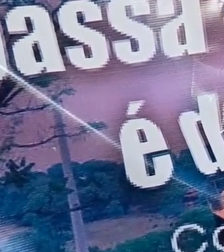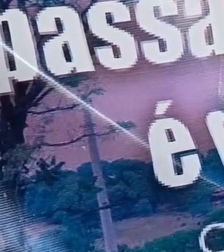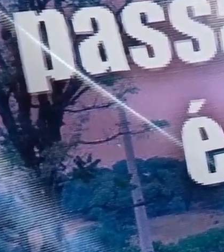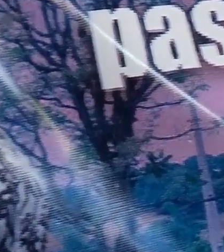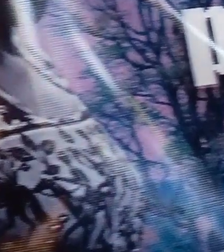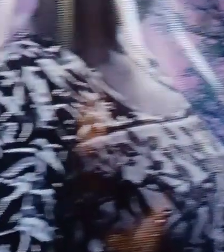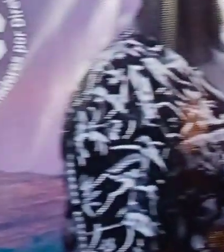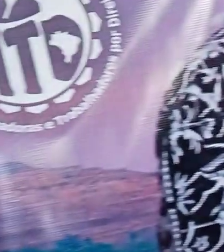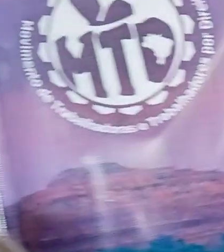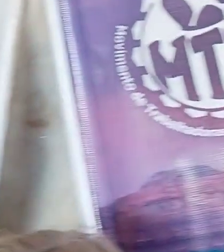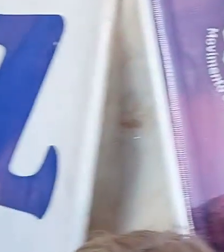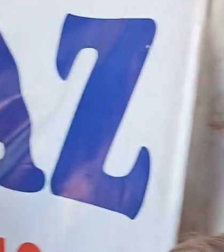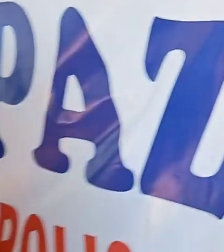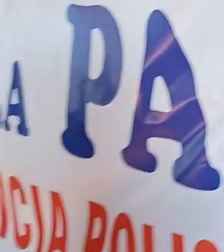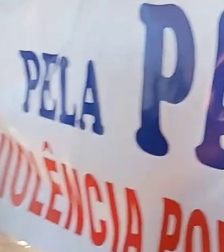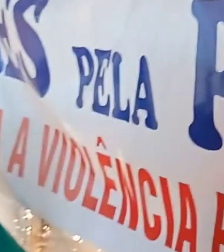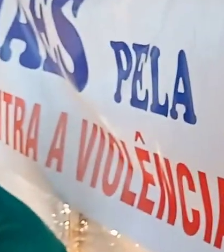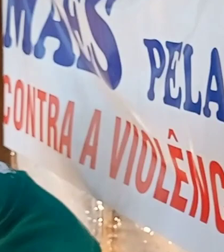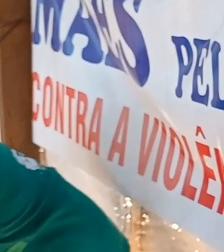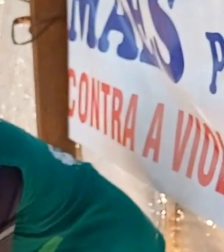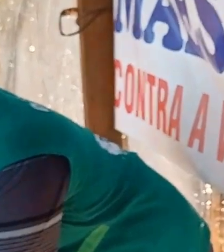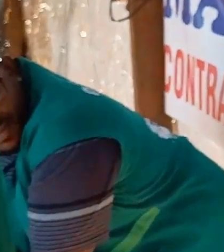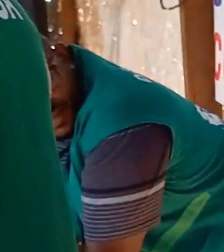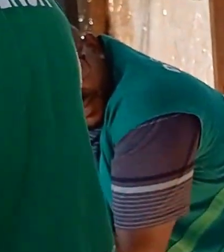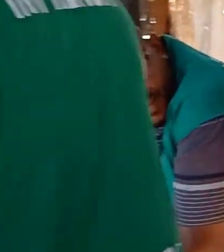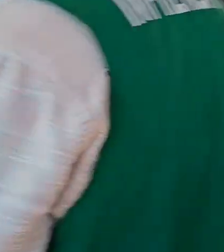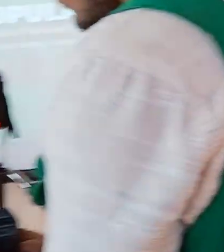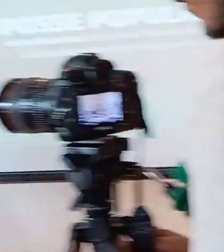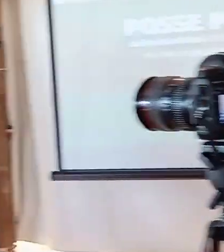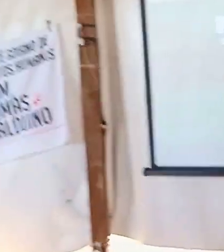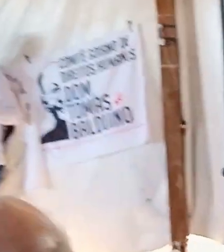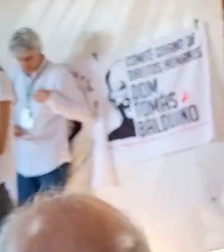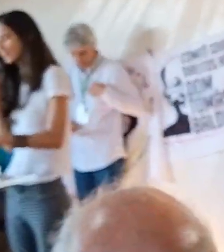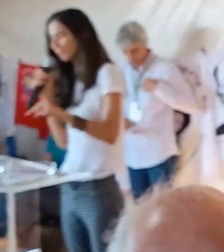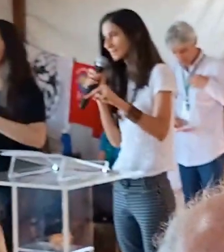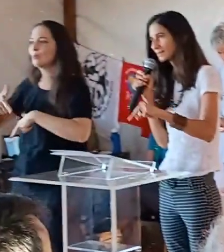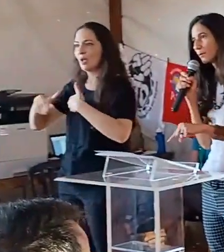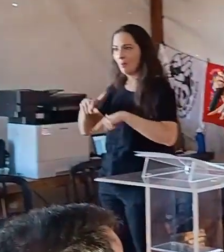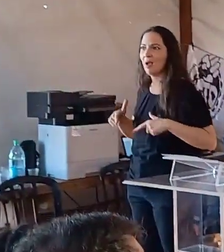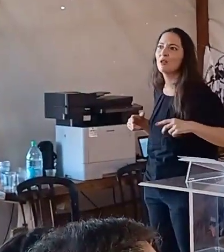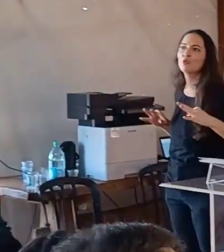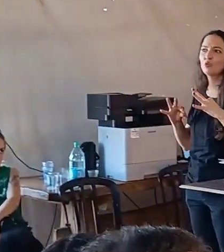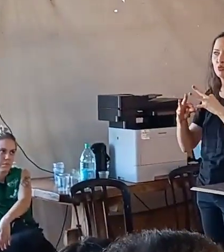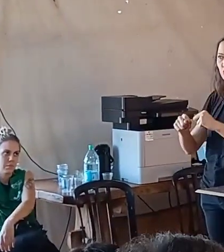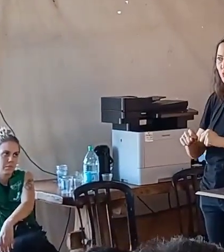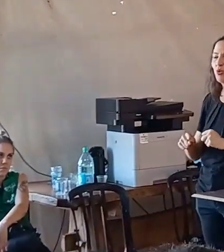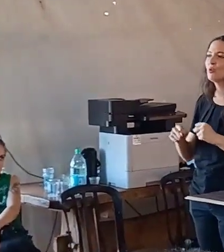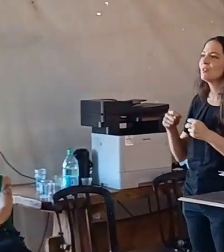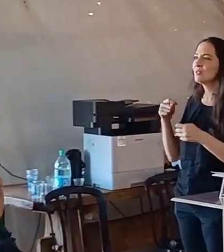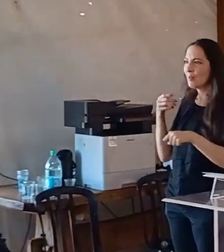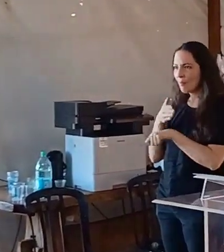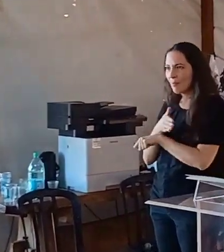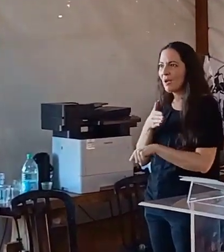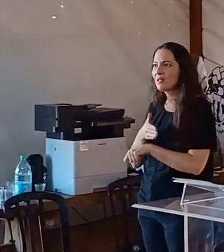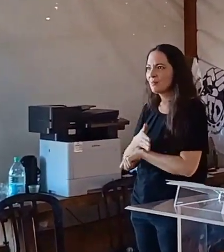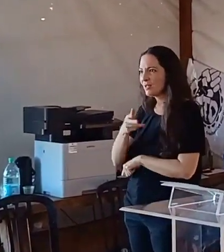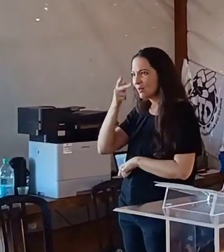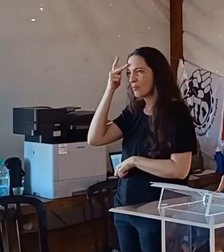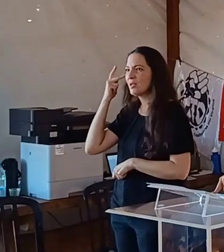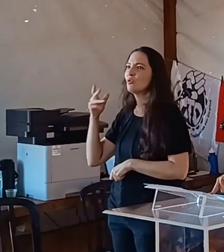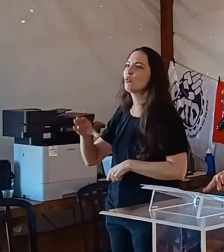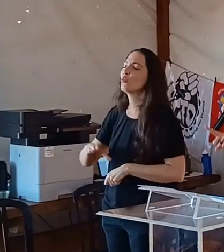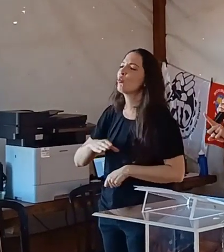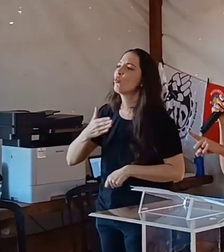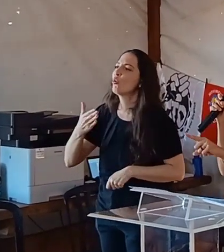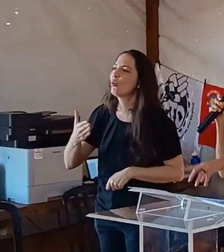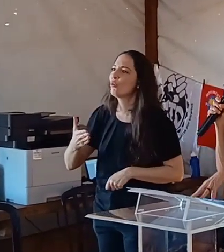desigualdades sociais, é necessário o envolvimento, engajamento e a participação militante, ousada e de